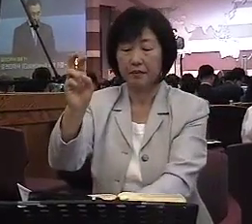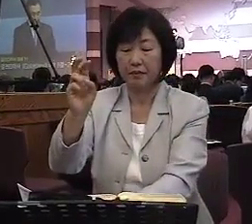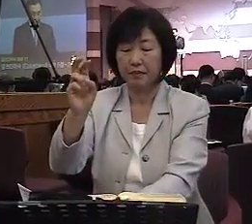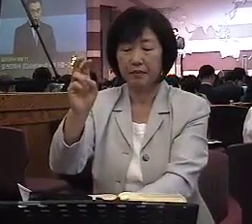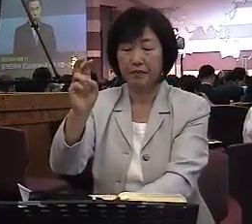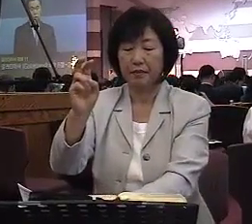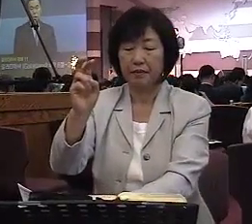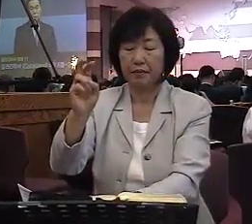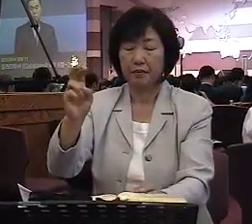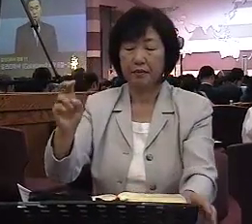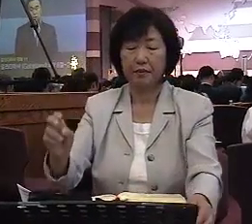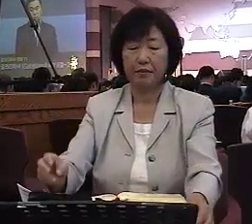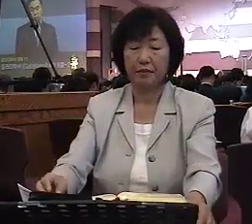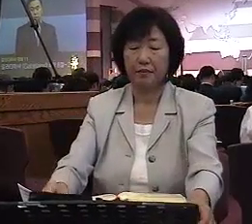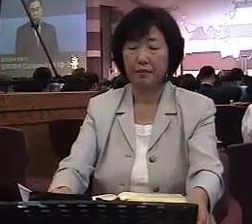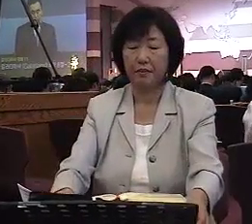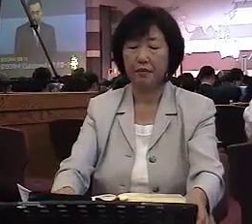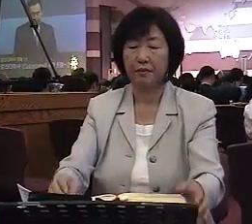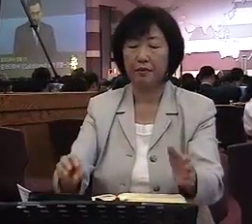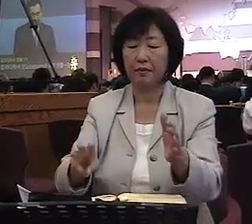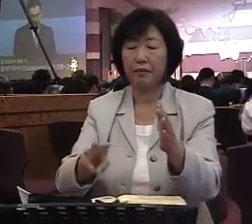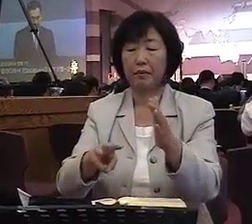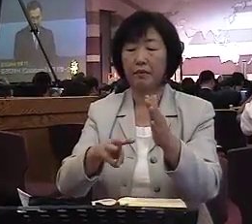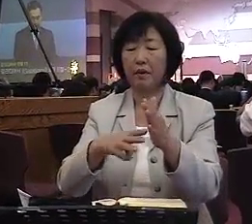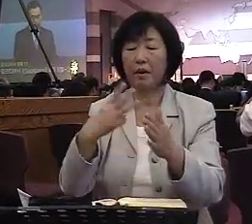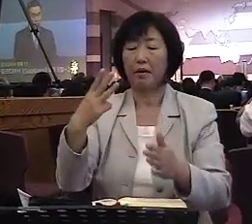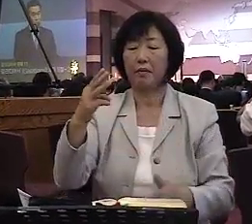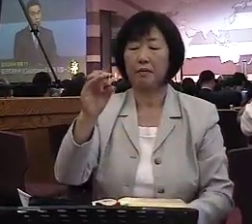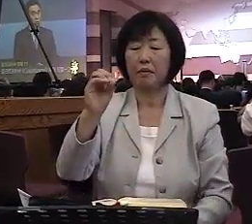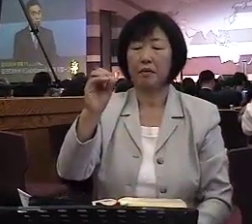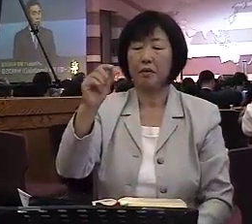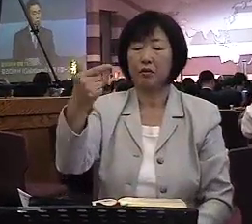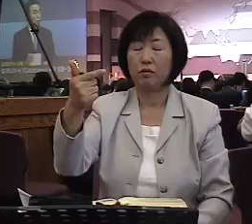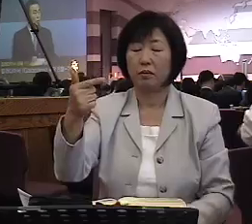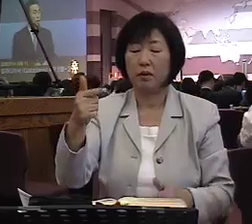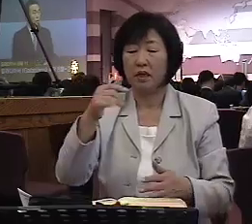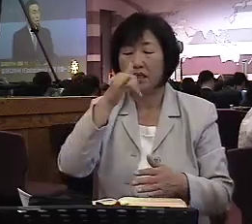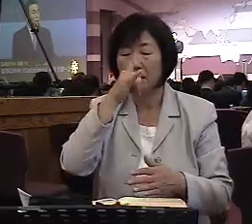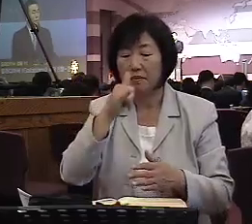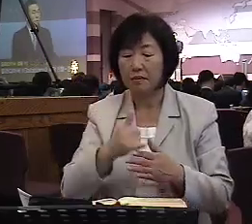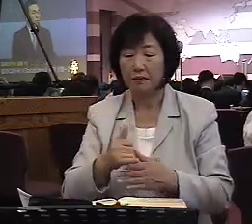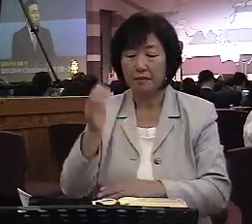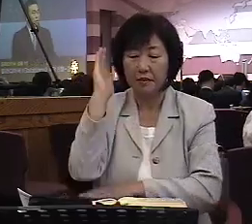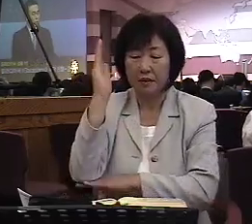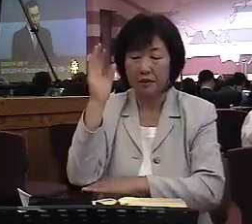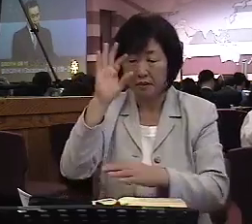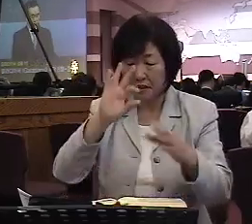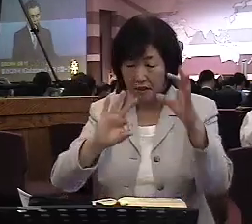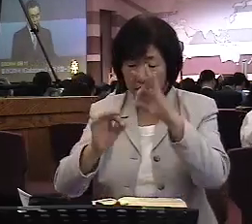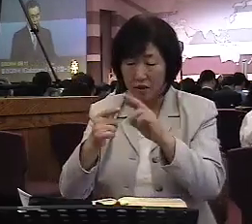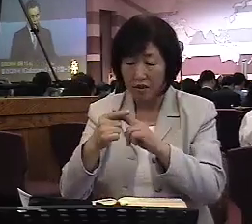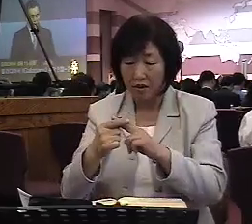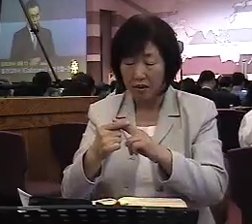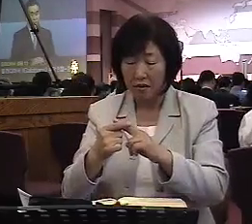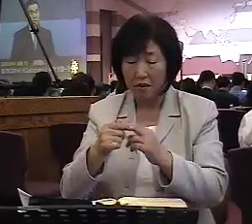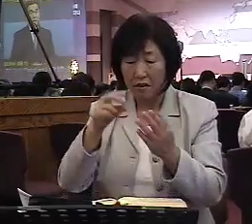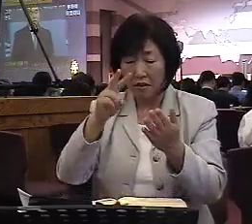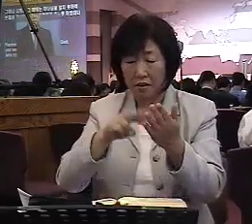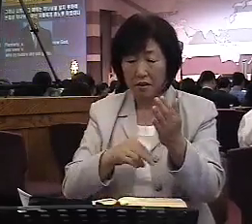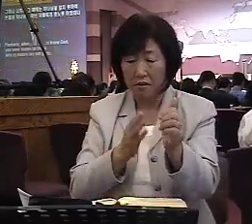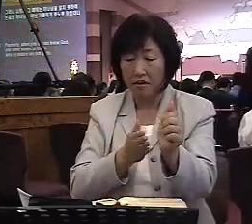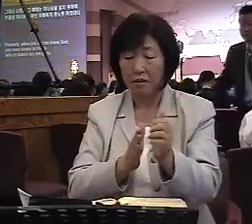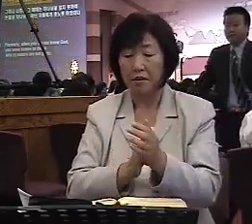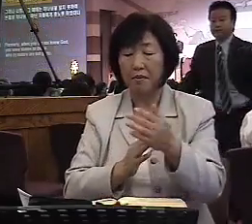신약 성경 306면에 있습니다. 말씀을 찾으셔서 함께 교독하도록 하시겠습니다.